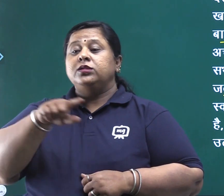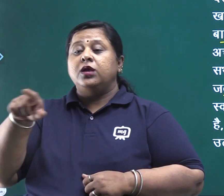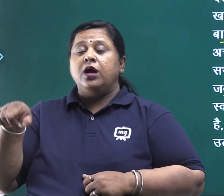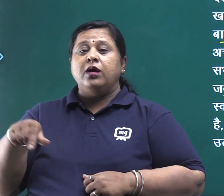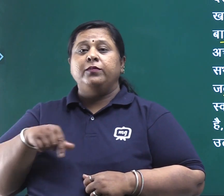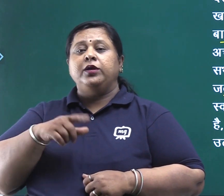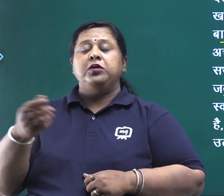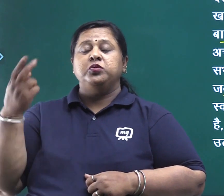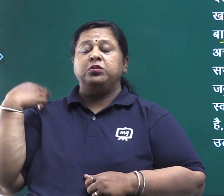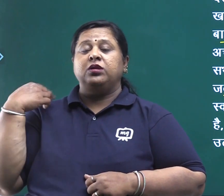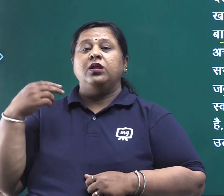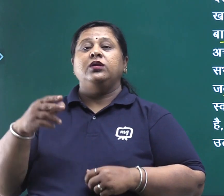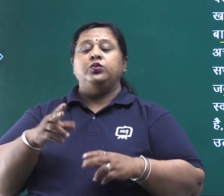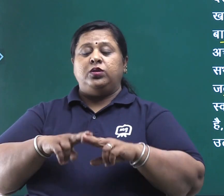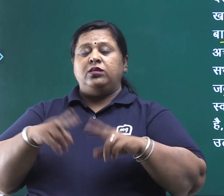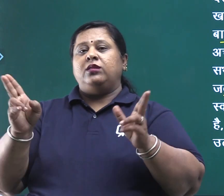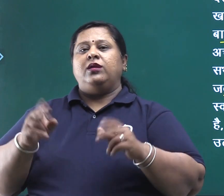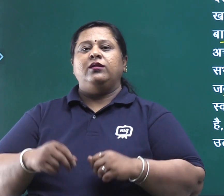सबकी स्वतंत्रता की